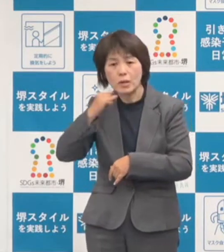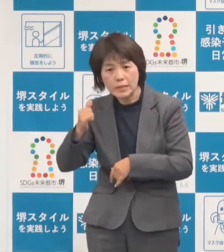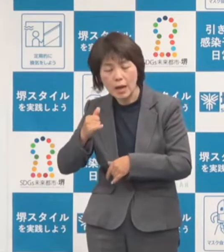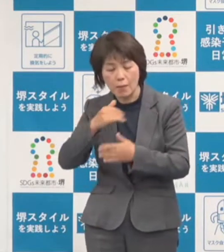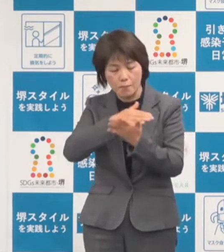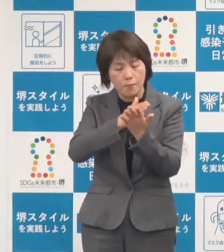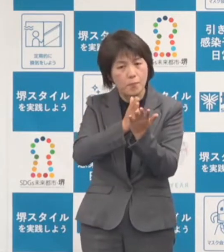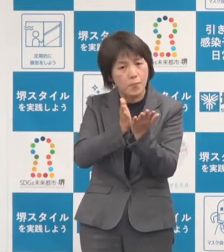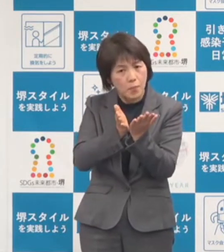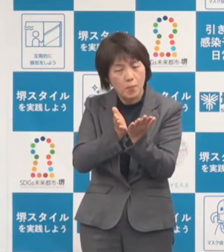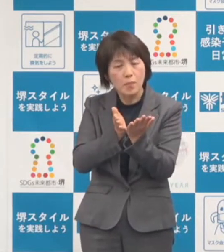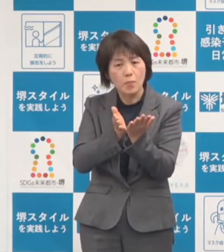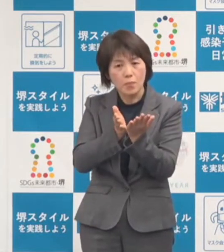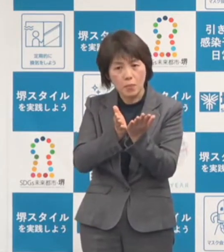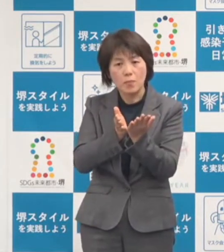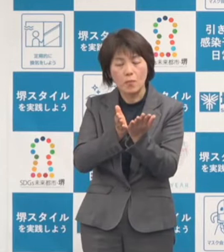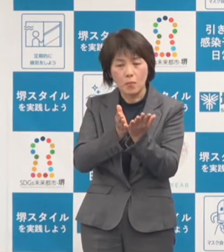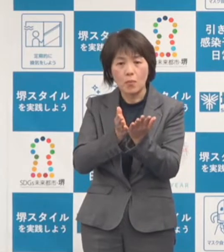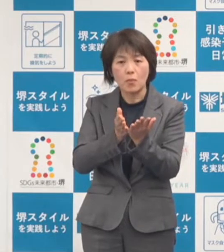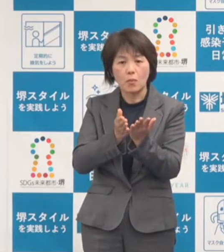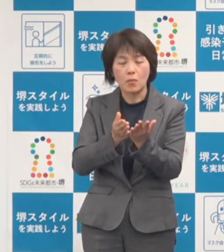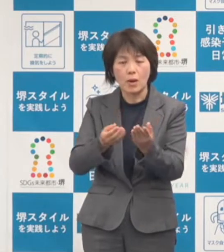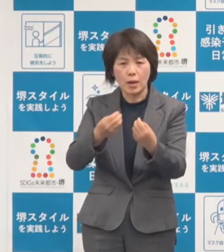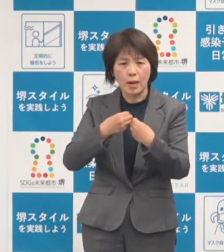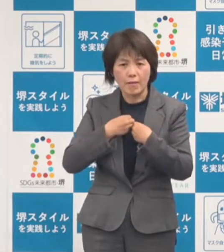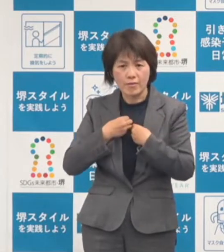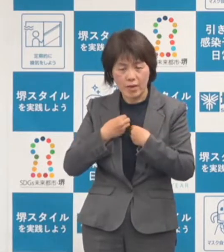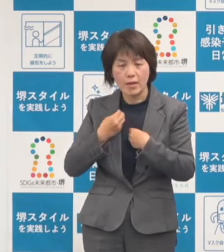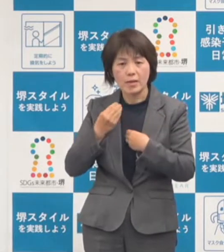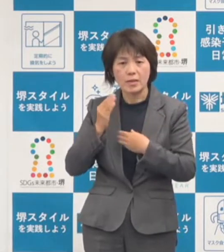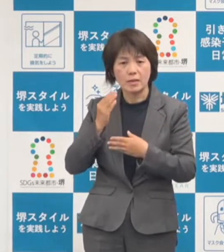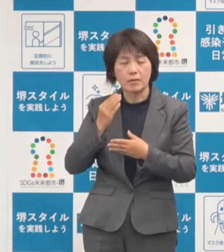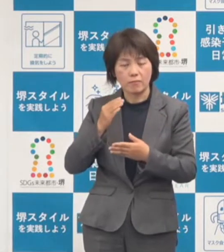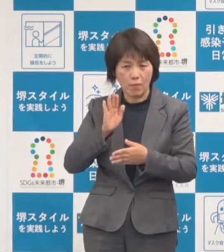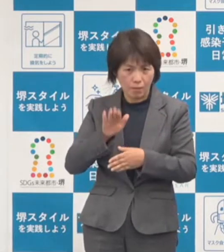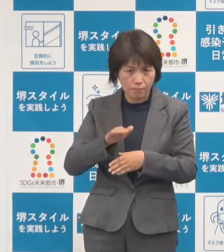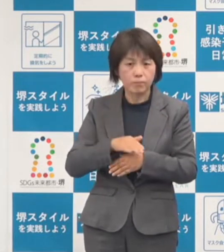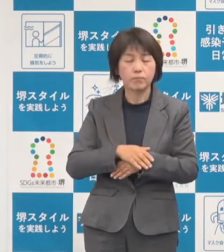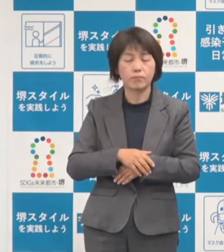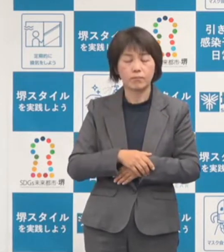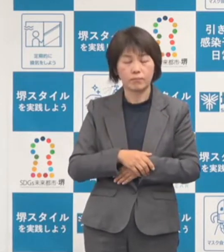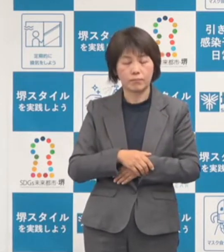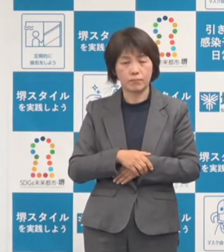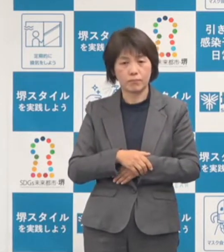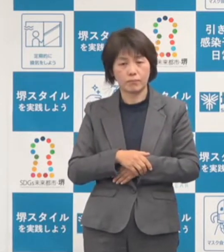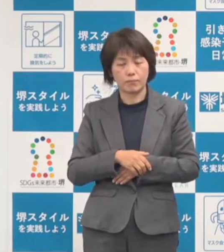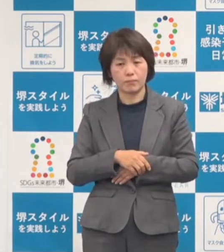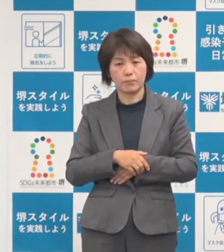すい、偏っているという状況ではないと認識をしております。